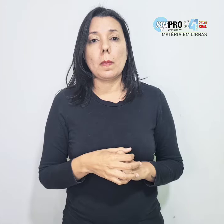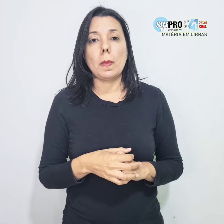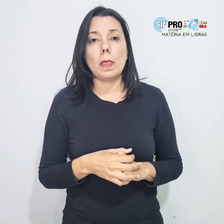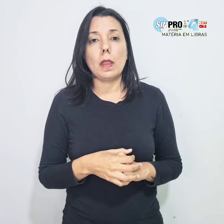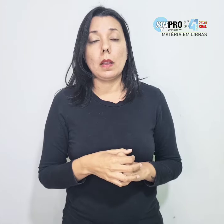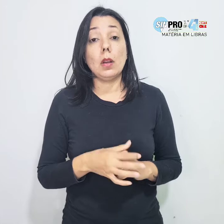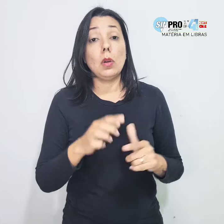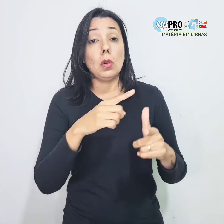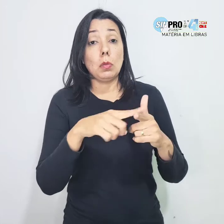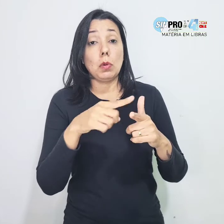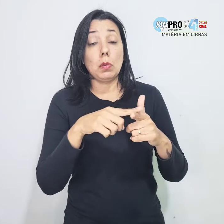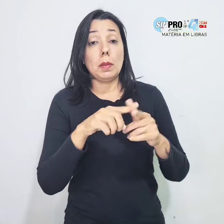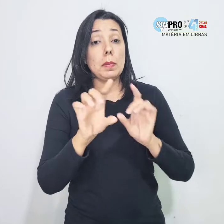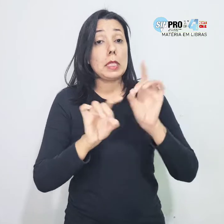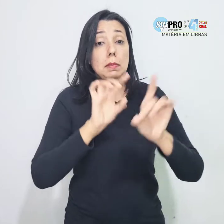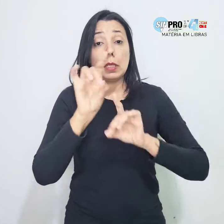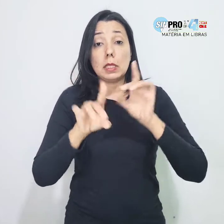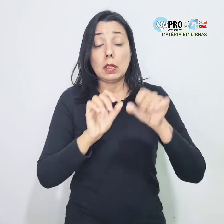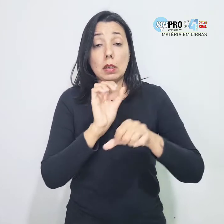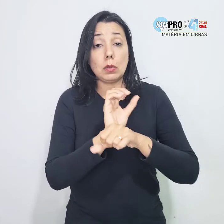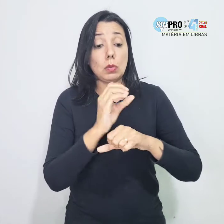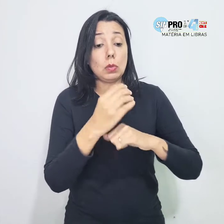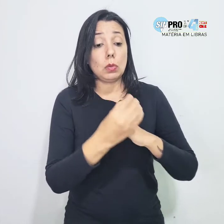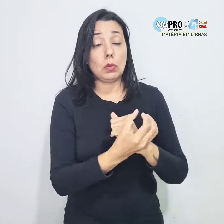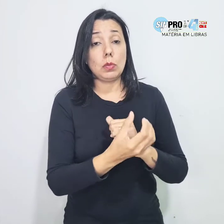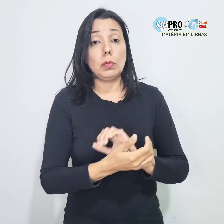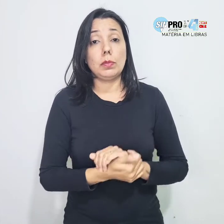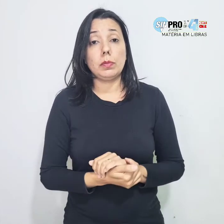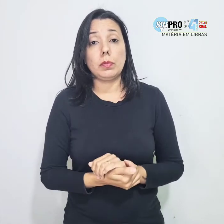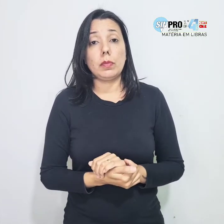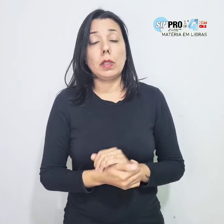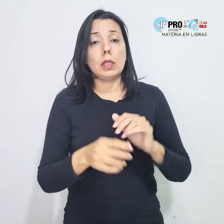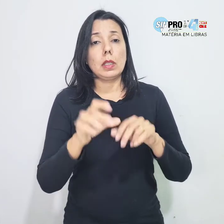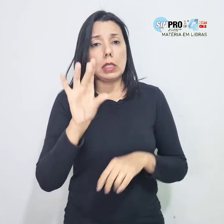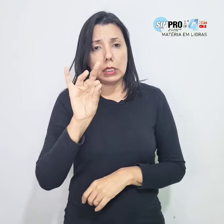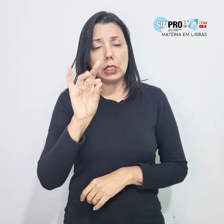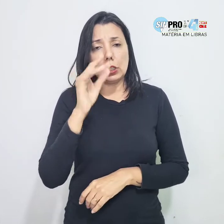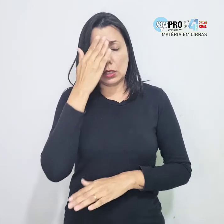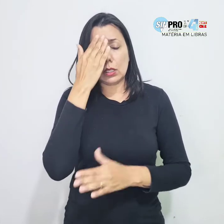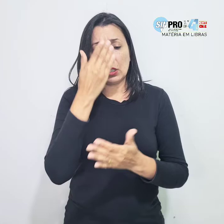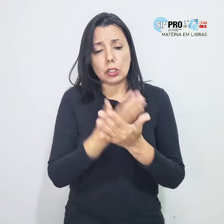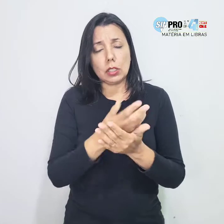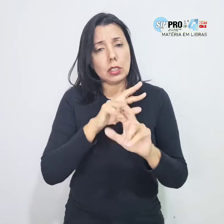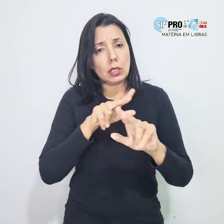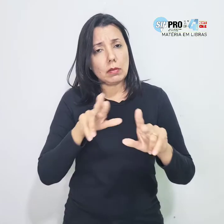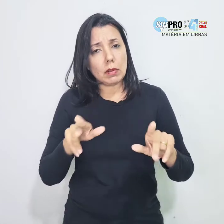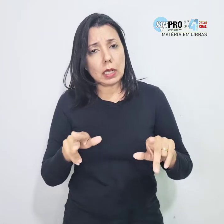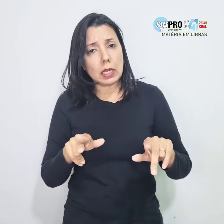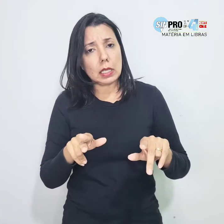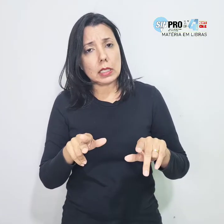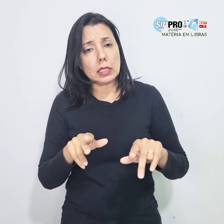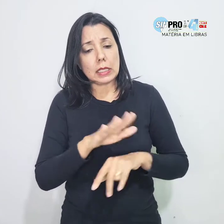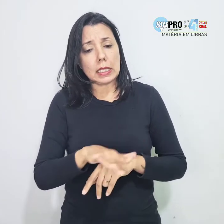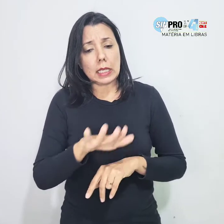Um problema específico da Covid-19 é que cientistas acreditam que muitas crianças são